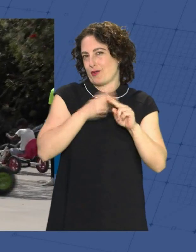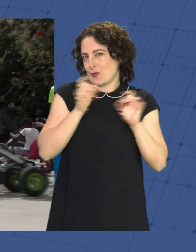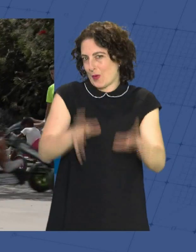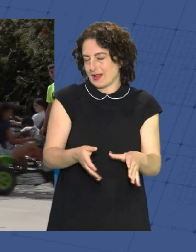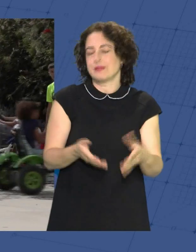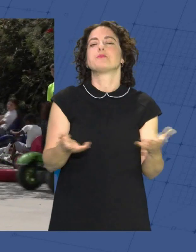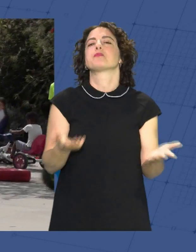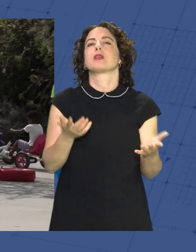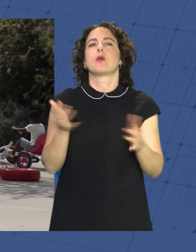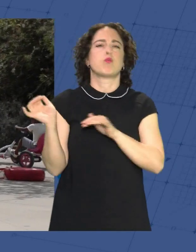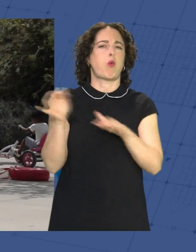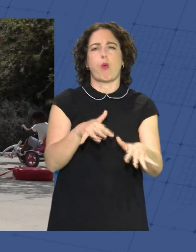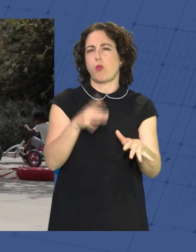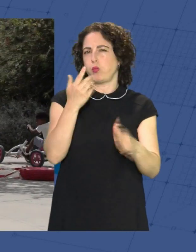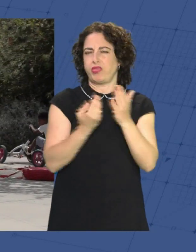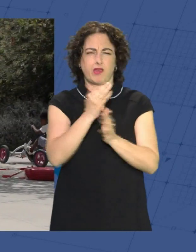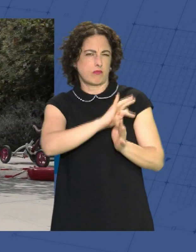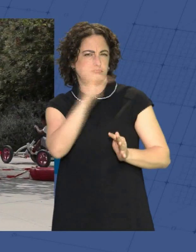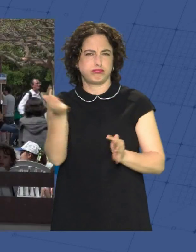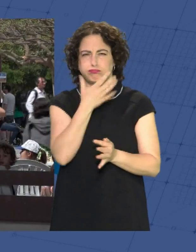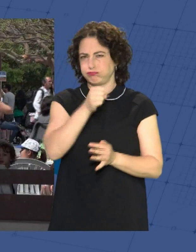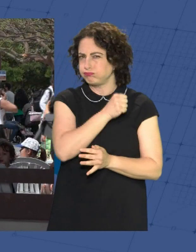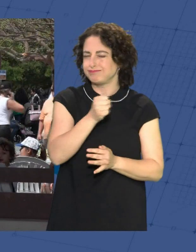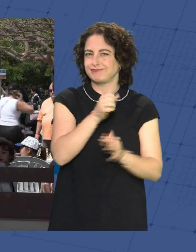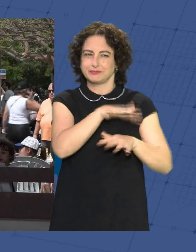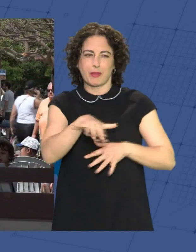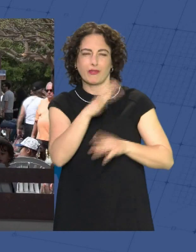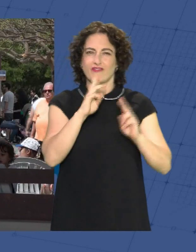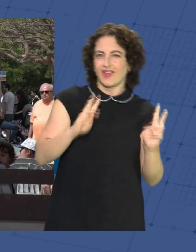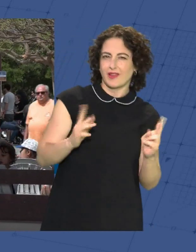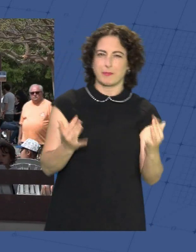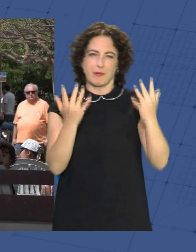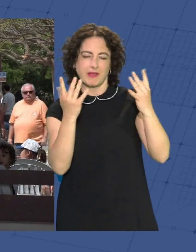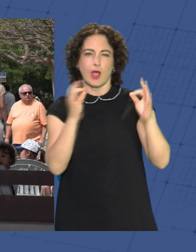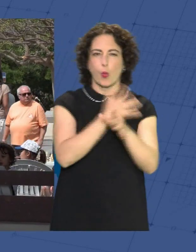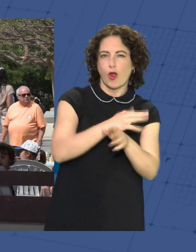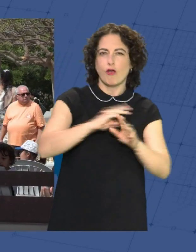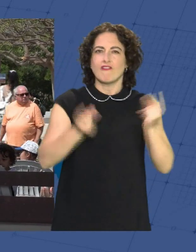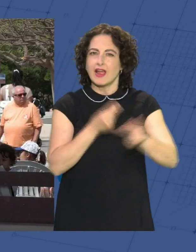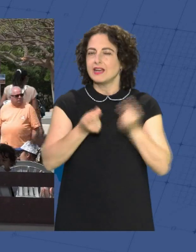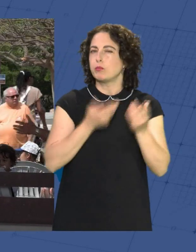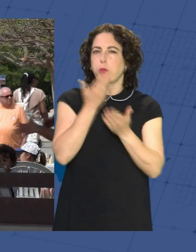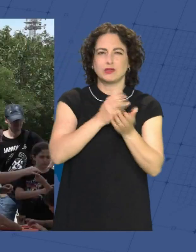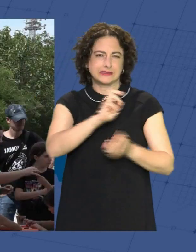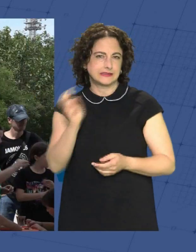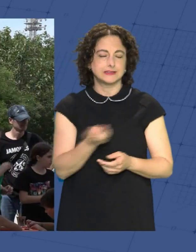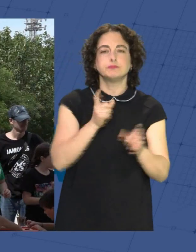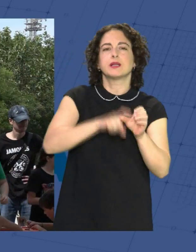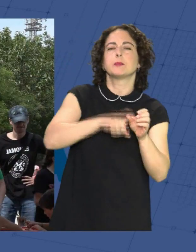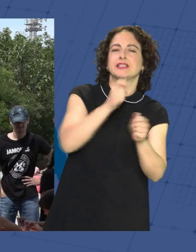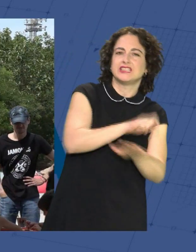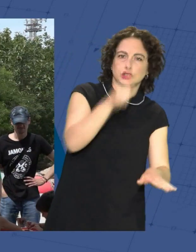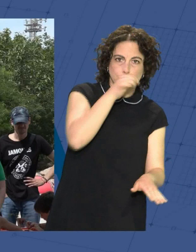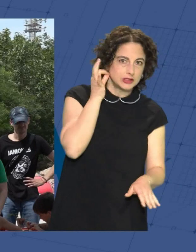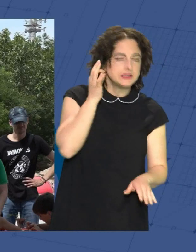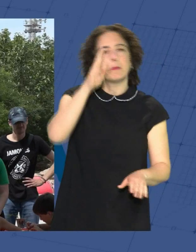masiva, un día espectacular, un espacio verde con los colores de la primavera y juegos, bailes y demás propuestas en las que han participado tanto niños y niñas